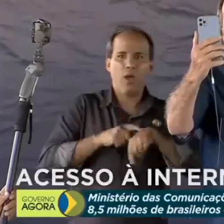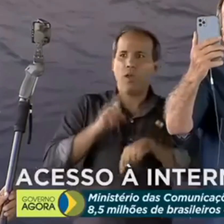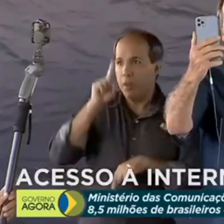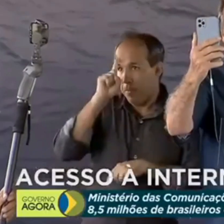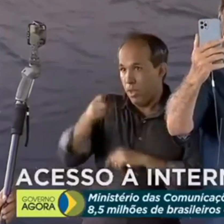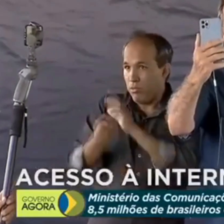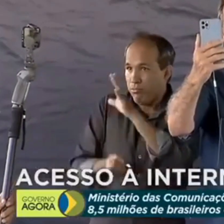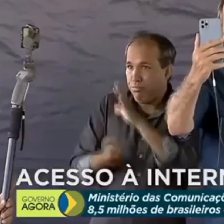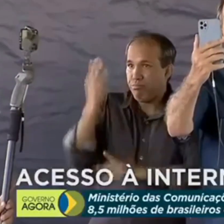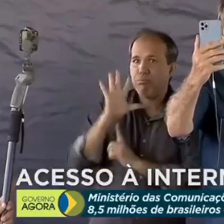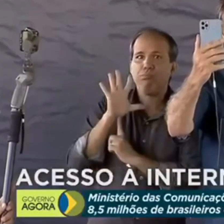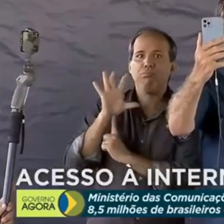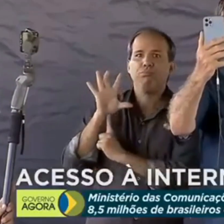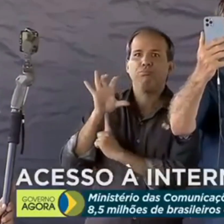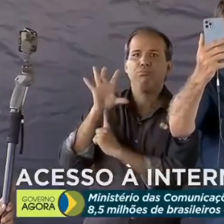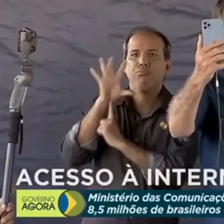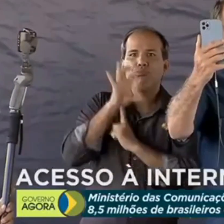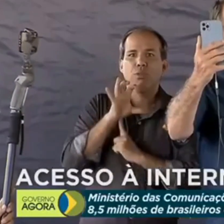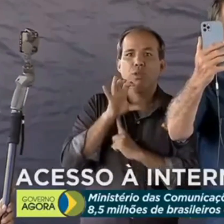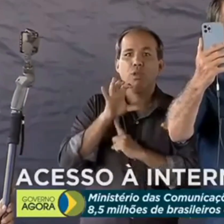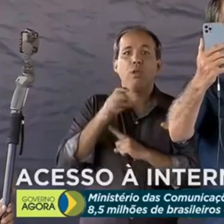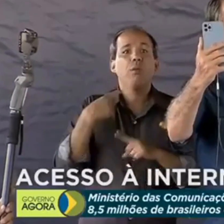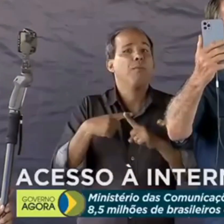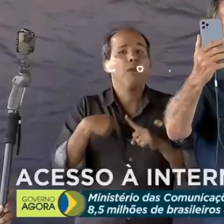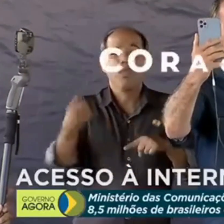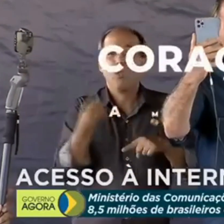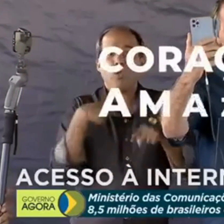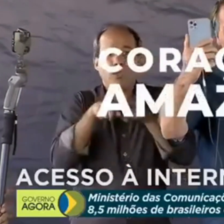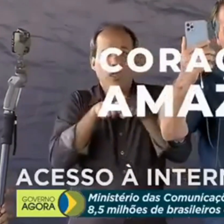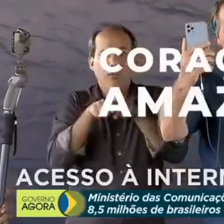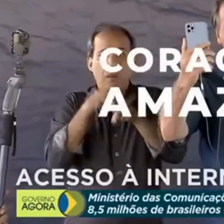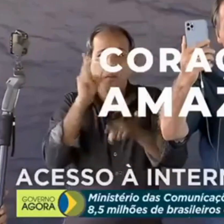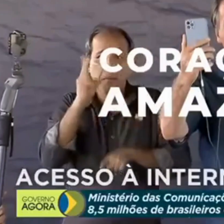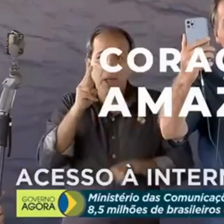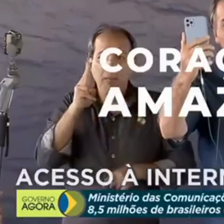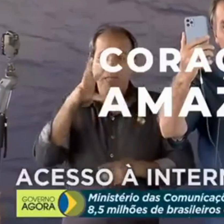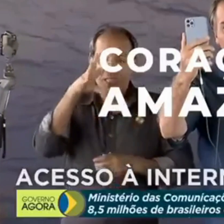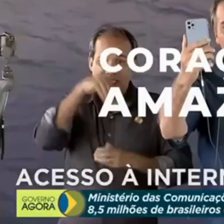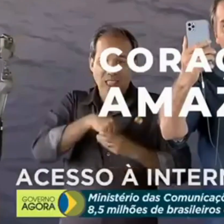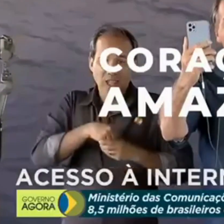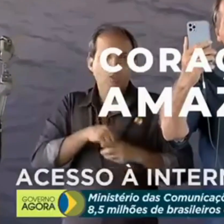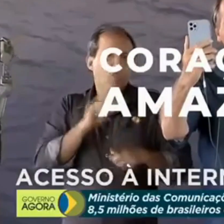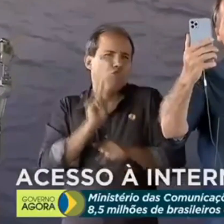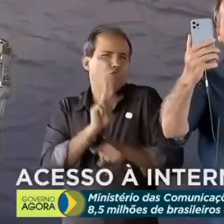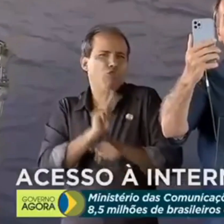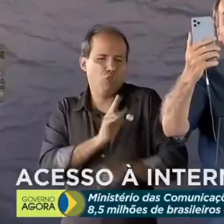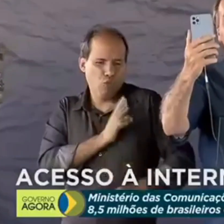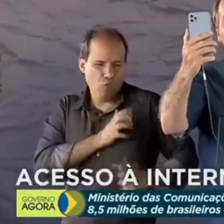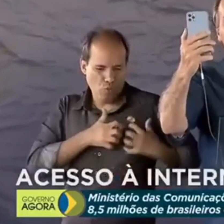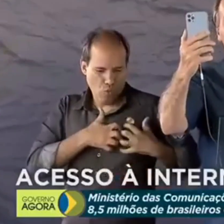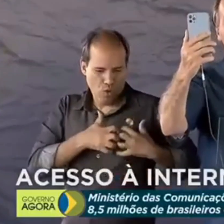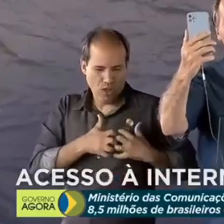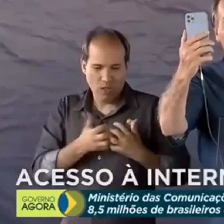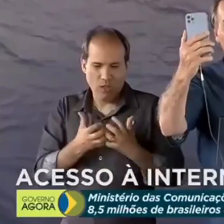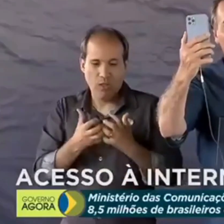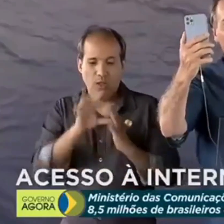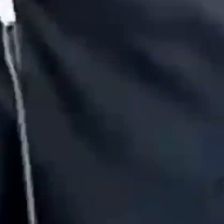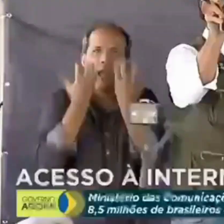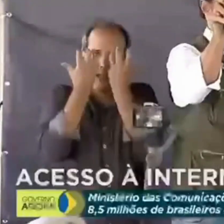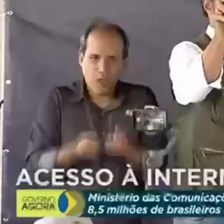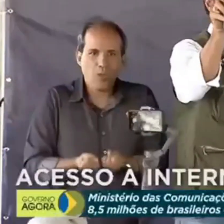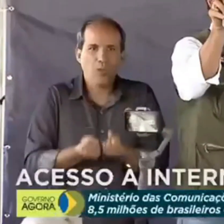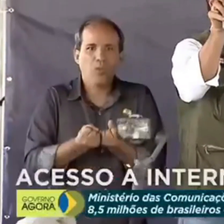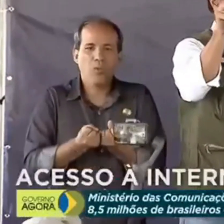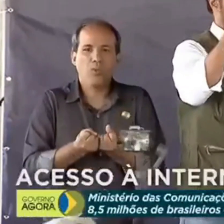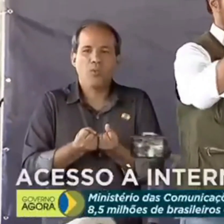instalar antenas para que os nossos irmãos lá do coração do Amazonas se integrassem com o mundo. A